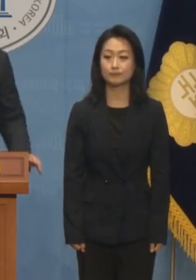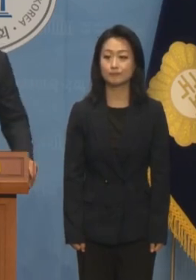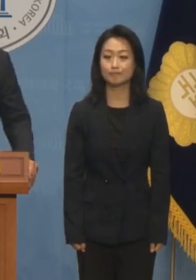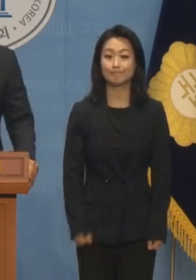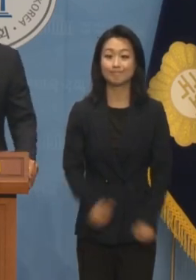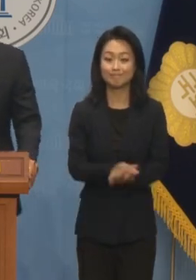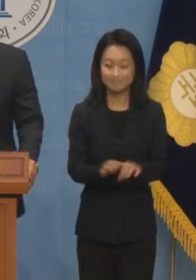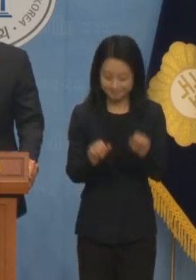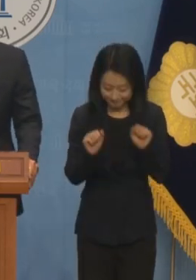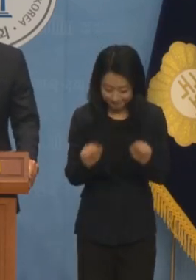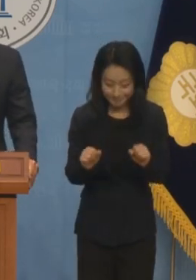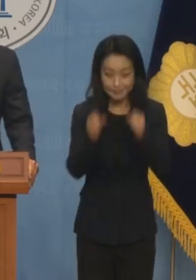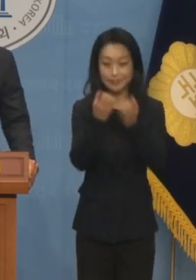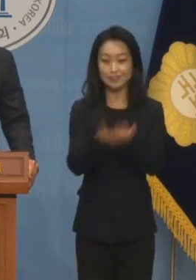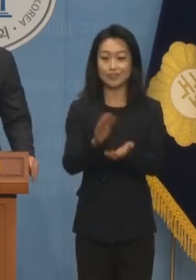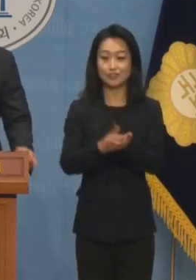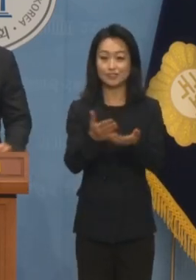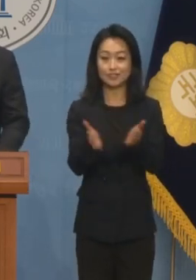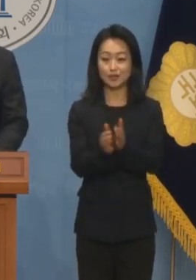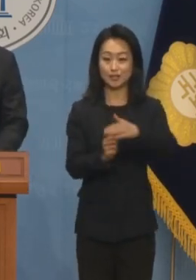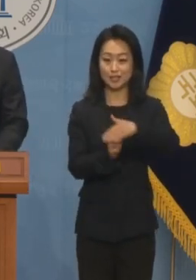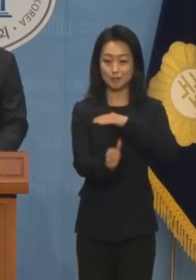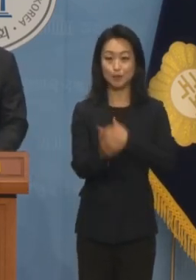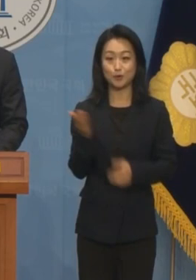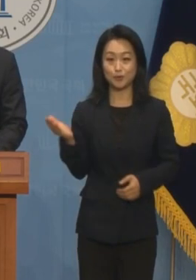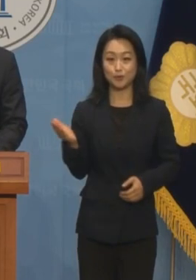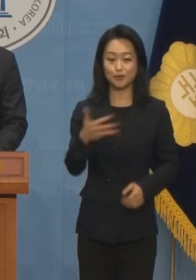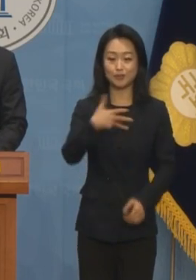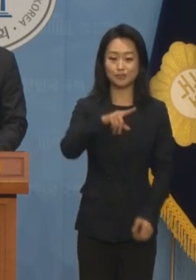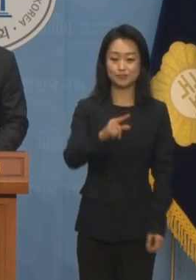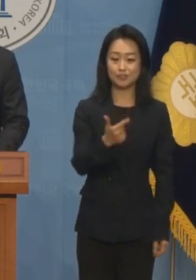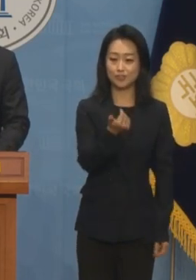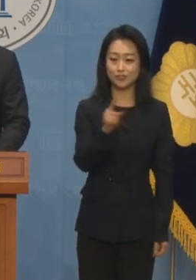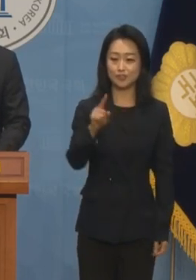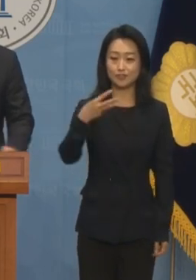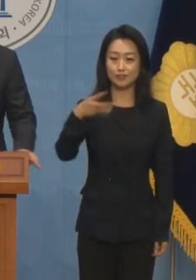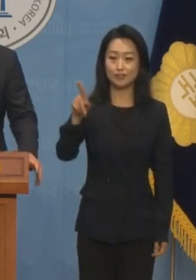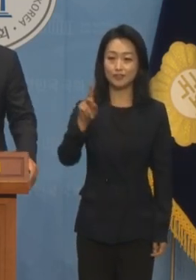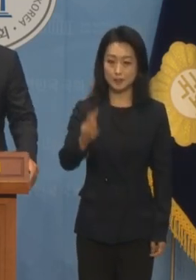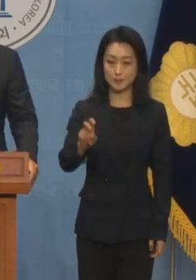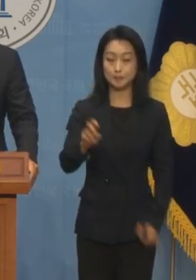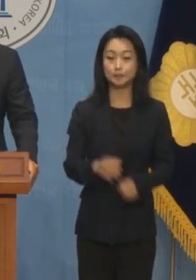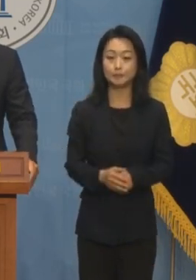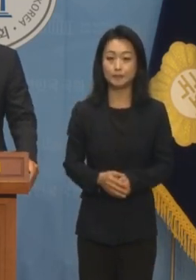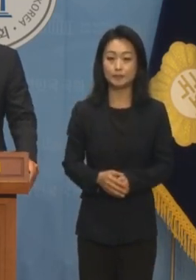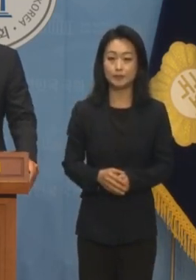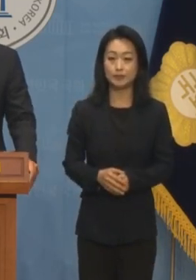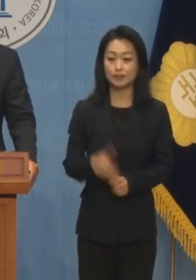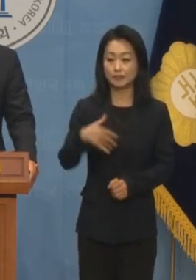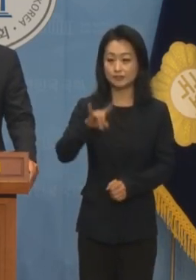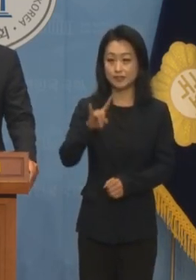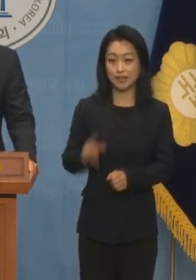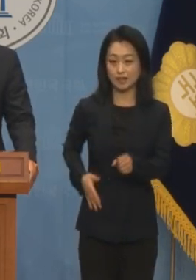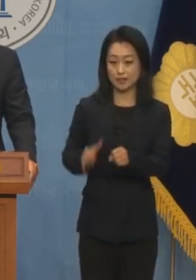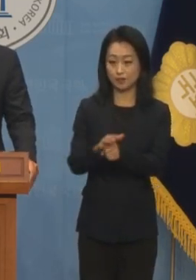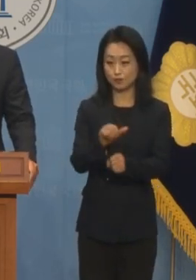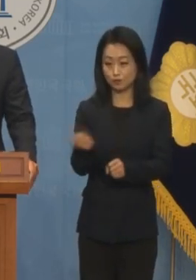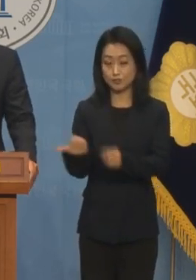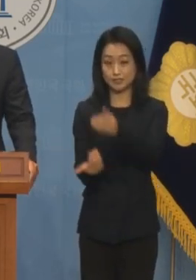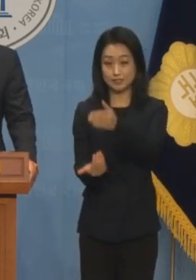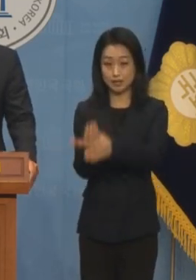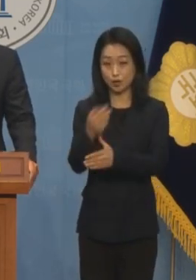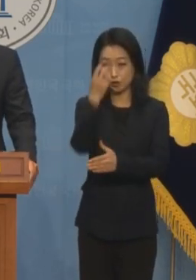네, 안녕하십니까. 개혁신당 원내대표 천하람입니다. 오늘 저는 순직 해병 수사 방해 및 사건 은폐